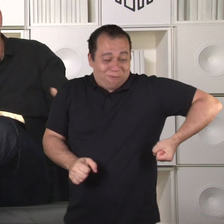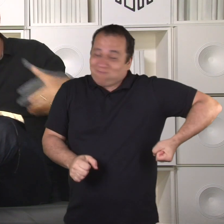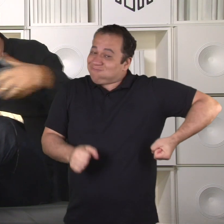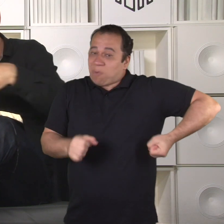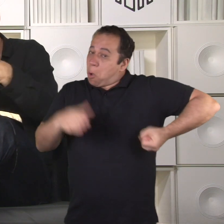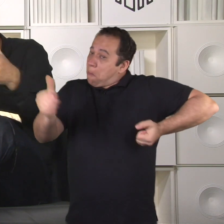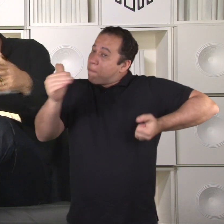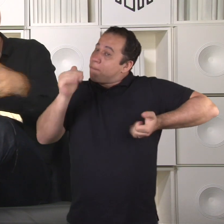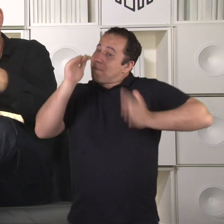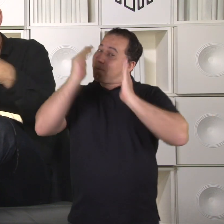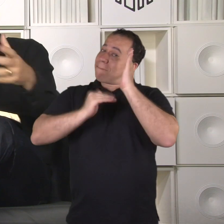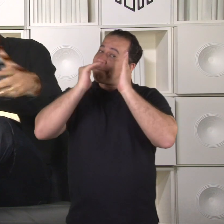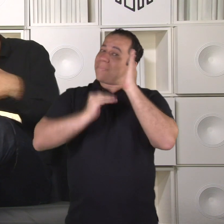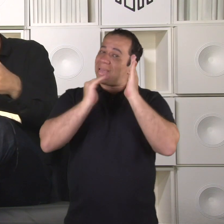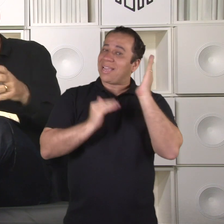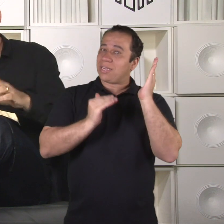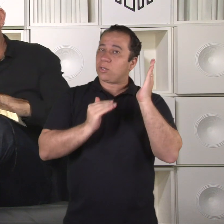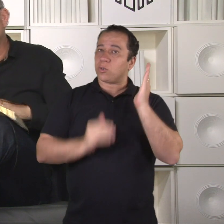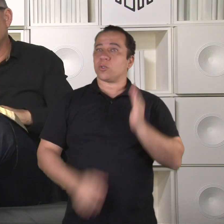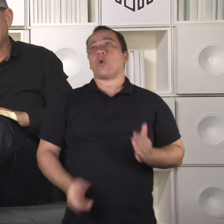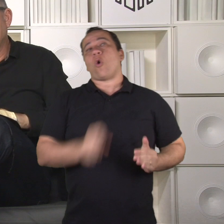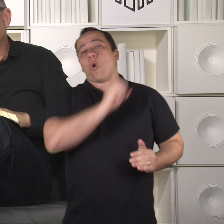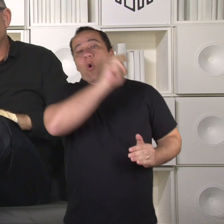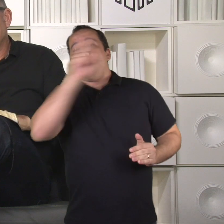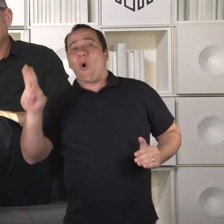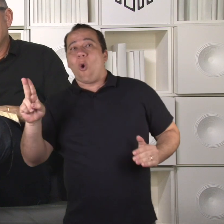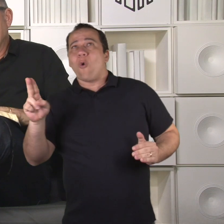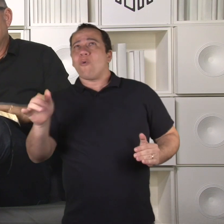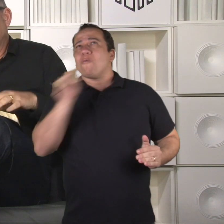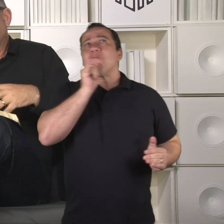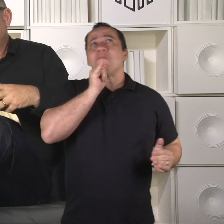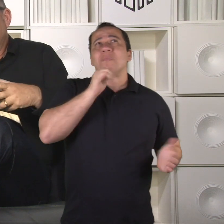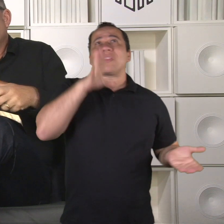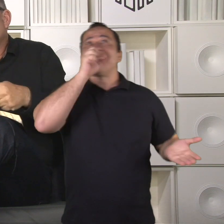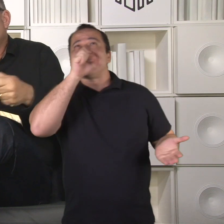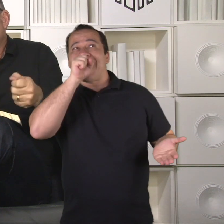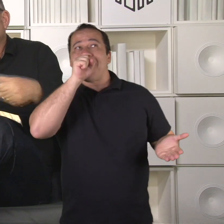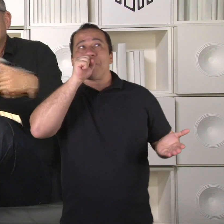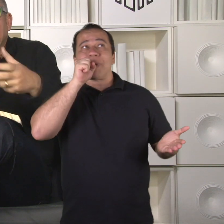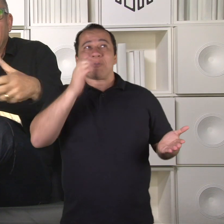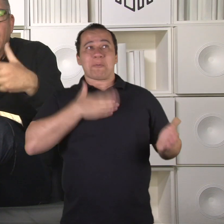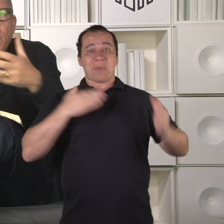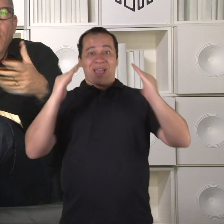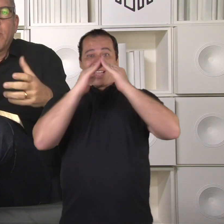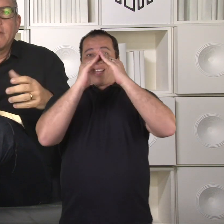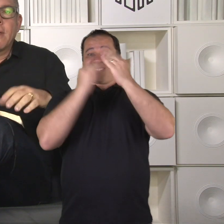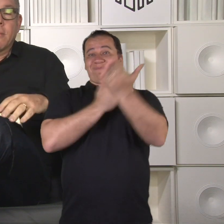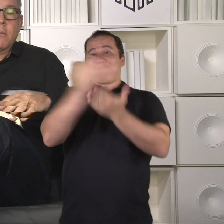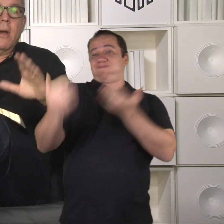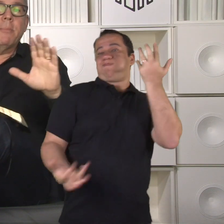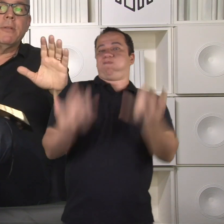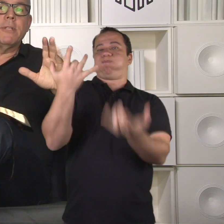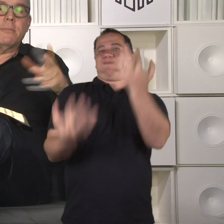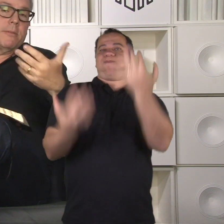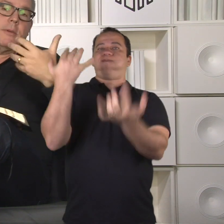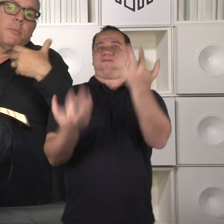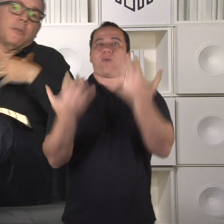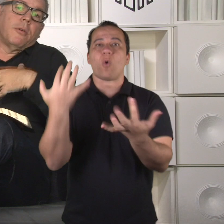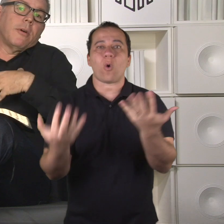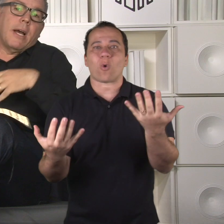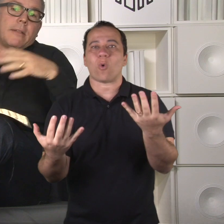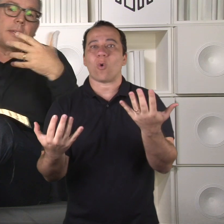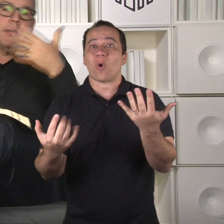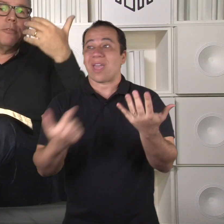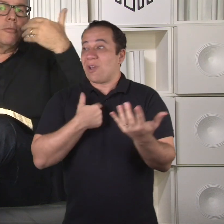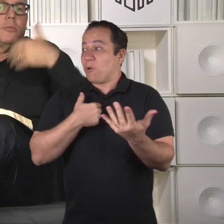uma sacola, você não pode salvar nada do que está dentro da sua casa. Você não pode pegar uma mala, uma sacola com roupas. Mas o rabino disse, mas você